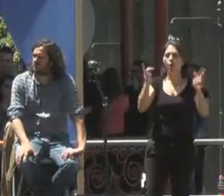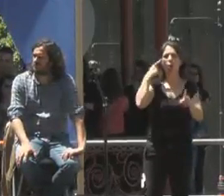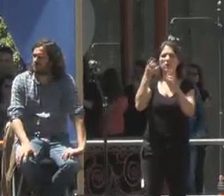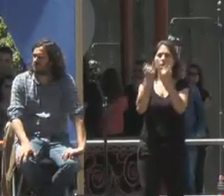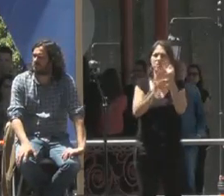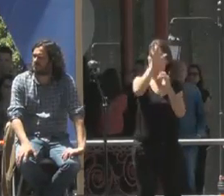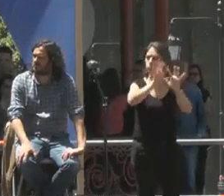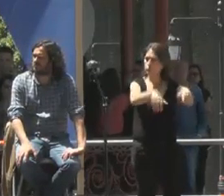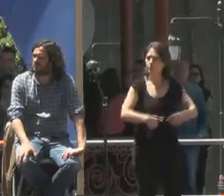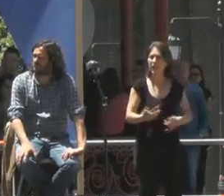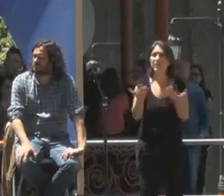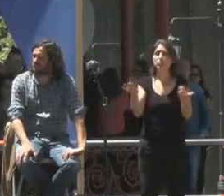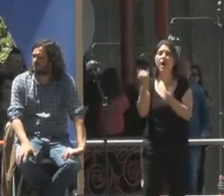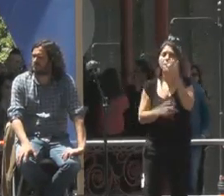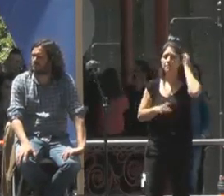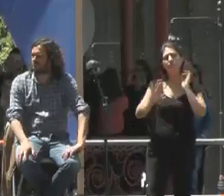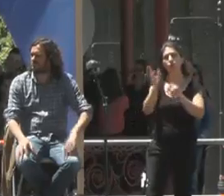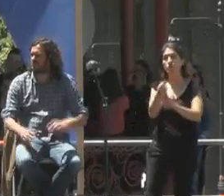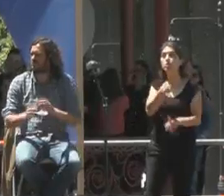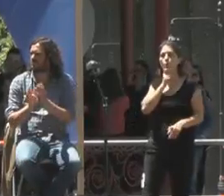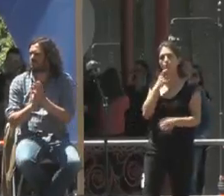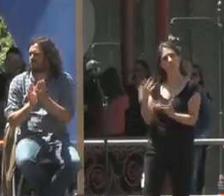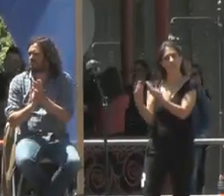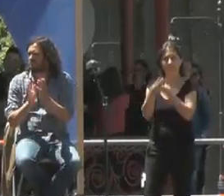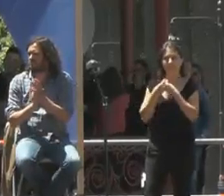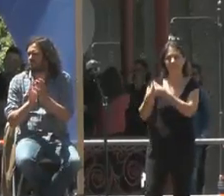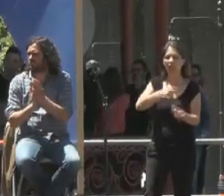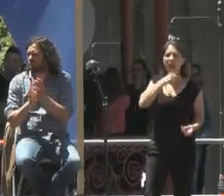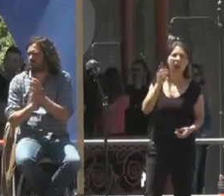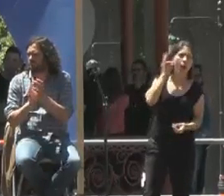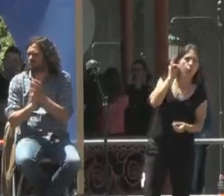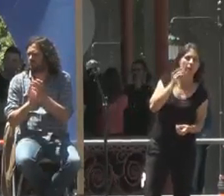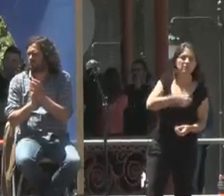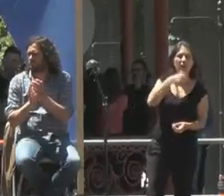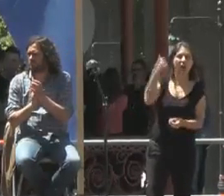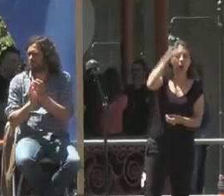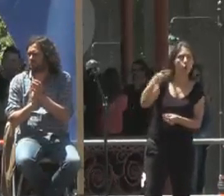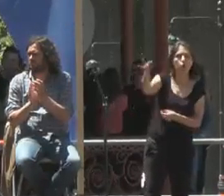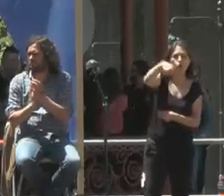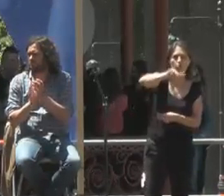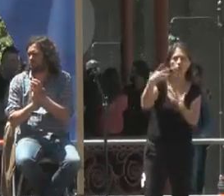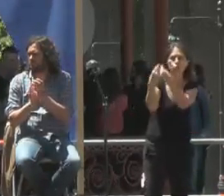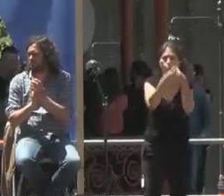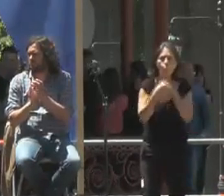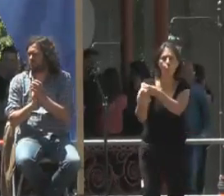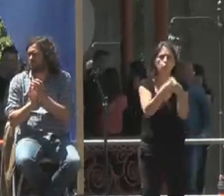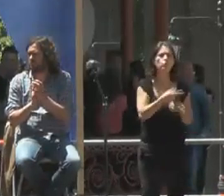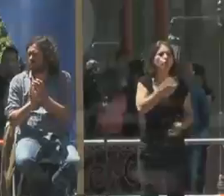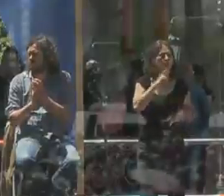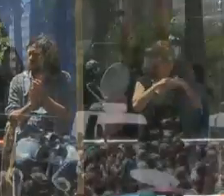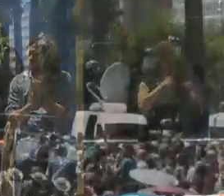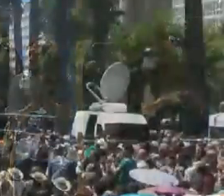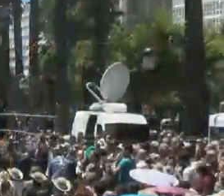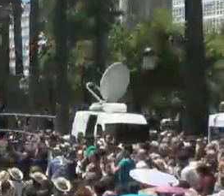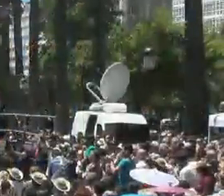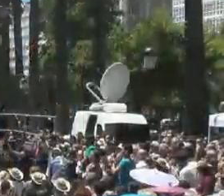nuestro país y solo la vamos a lograr si es con vosotras, abuelas, si es con vosotros, abuelos, si es en familia, si es